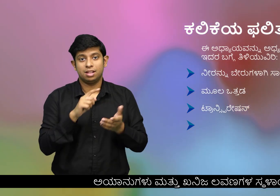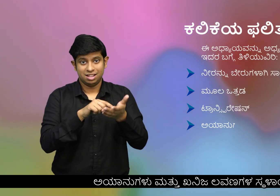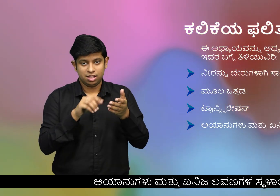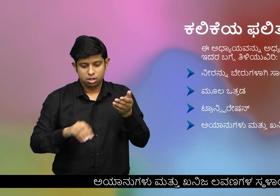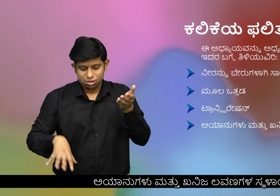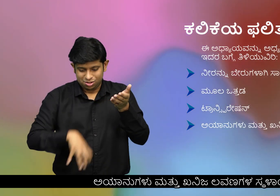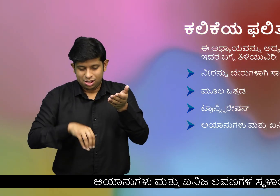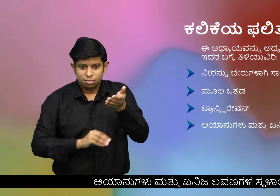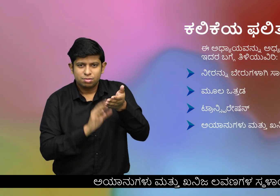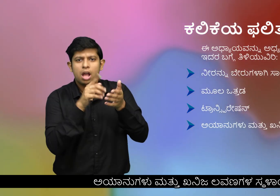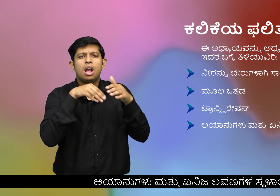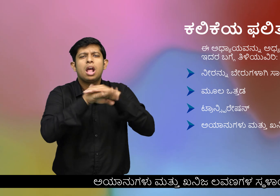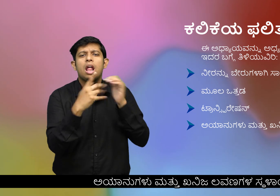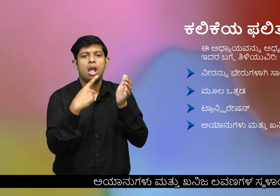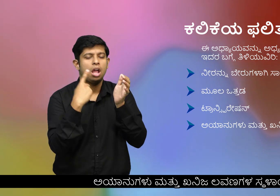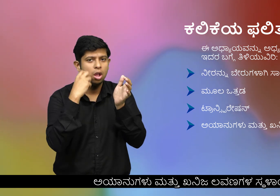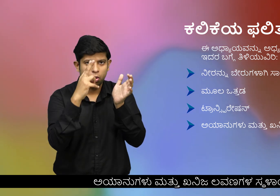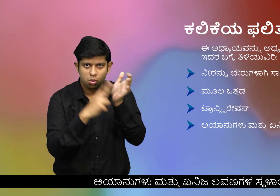ಅಯಾನುಗಳು ಮತ್ತು ಖನಿಜ ಲವಣಗಳ ಸ್ಥಳಾಂತರ.